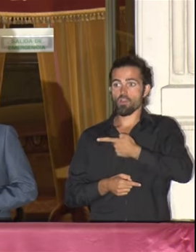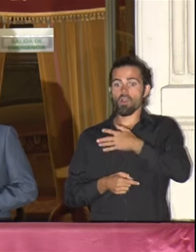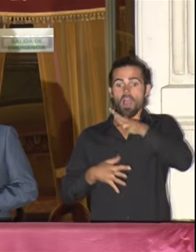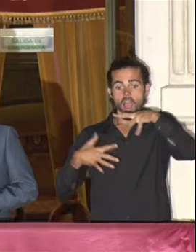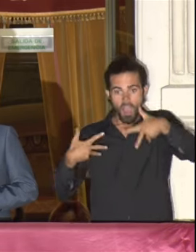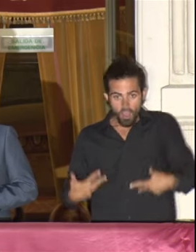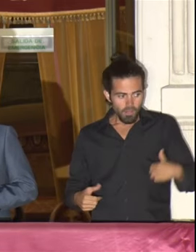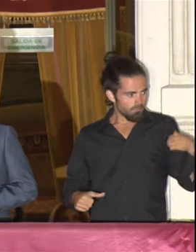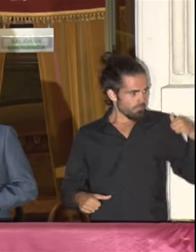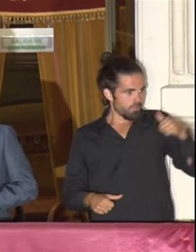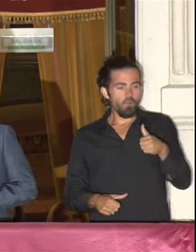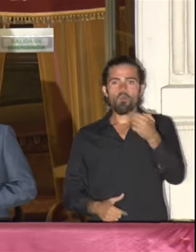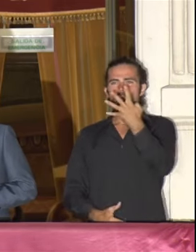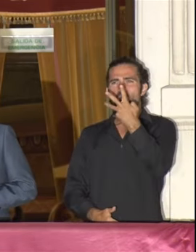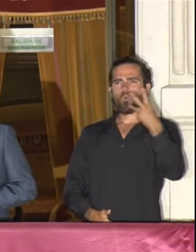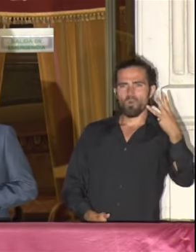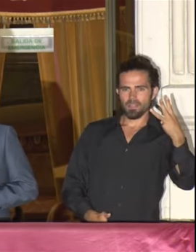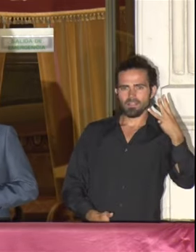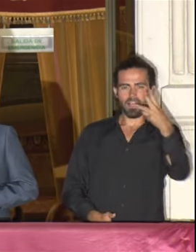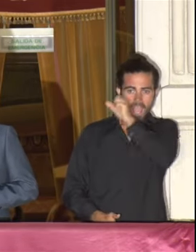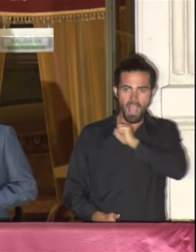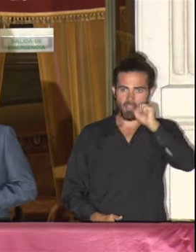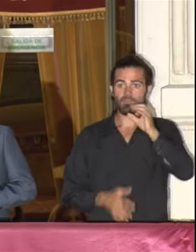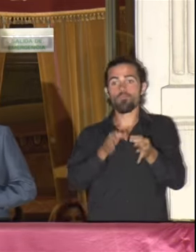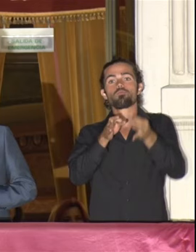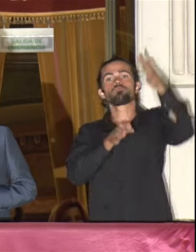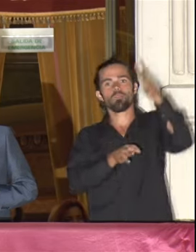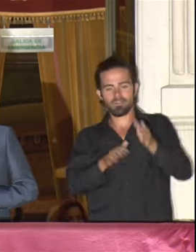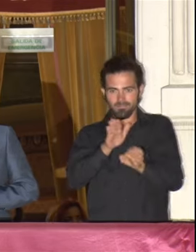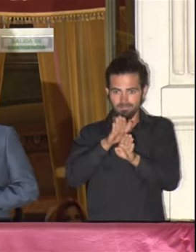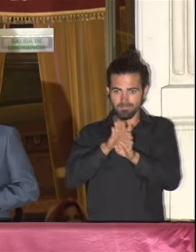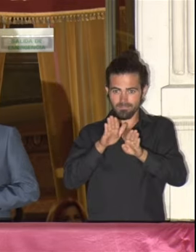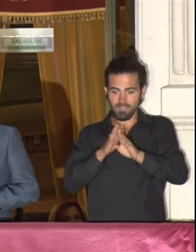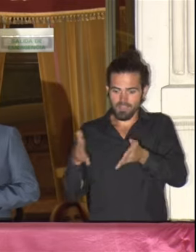años seguimos felizmente casados. Tenemos tres hijos,